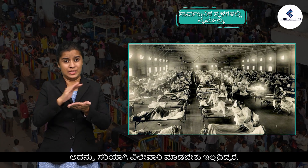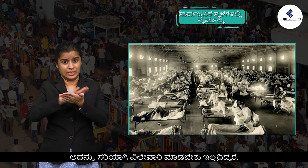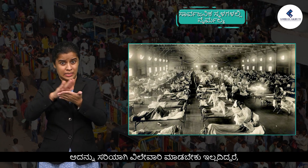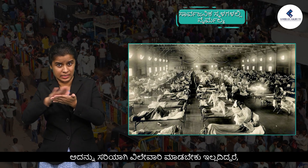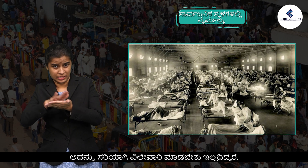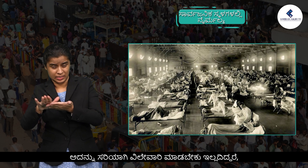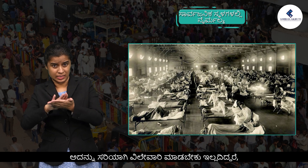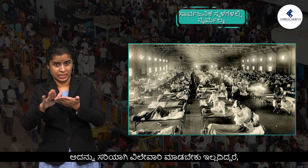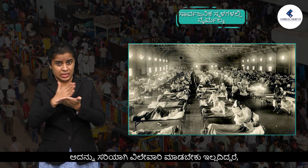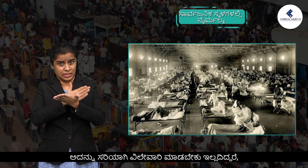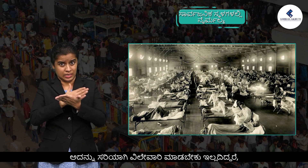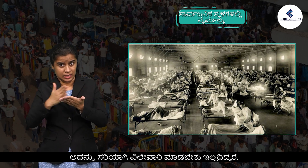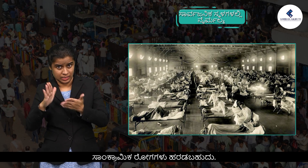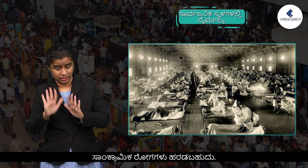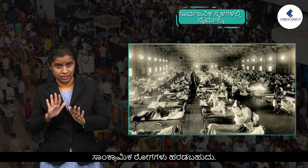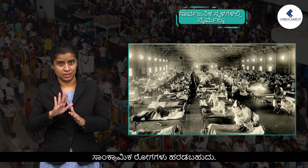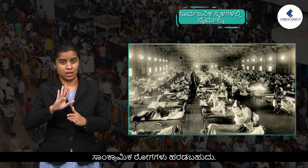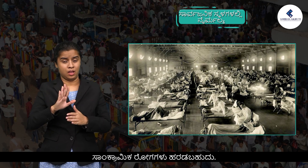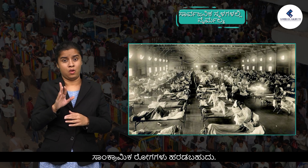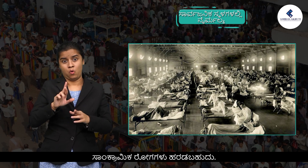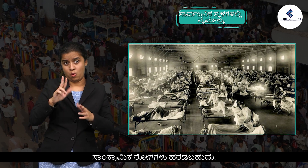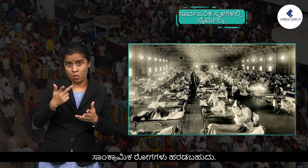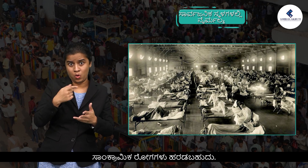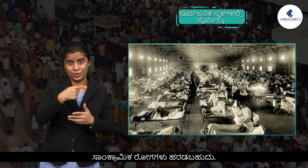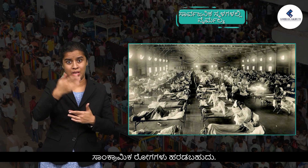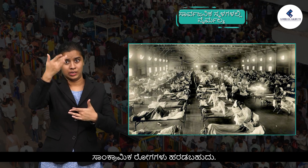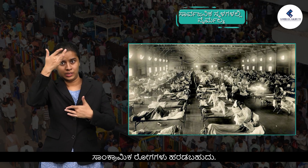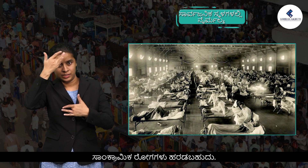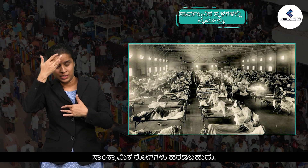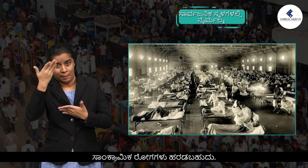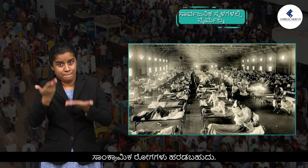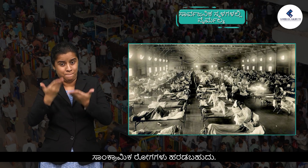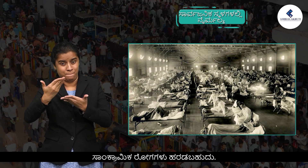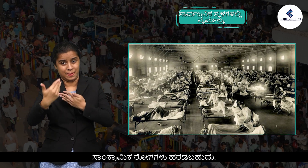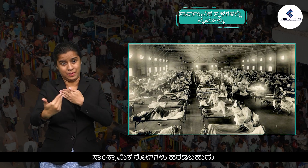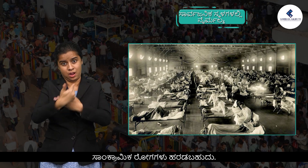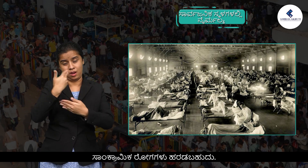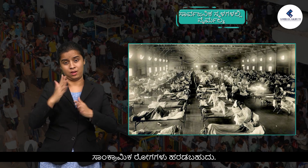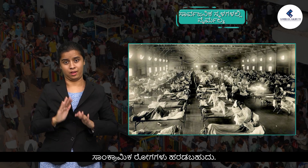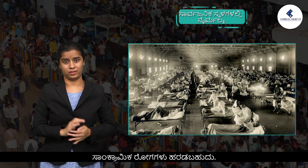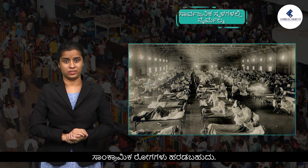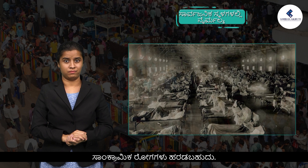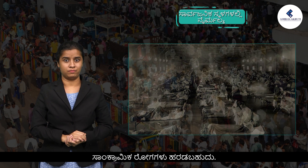ಮಾಡಬೇಕು. ಇಲ್ಲದಿದ್ದರೆ ಸಾಂಕ್ರಾಮಿಕ ರೋಗಗಳು ಹರಡಬಹುದು.